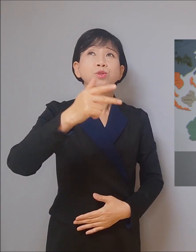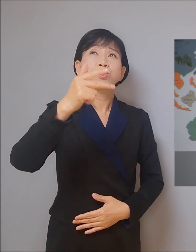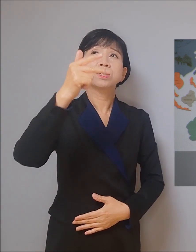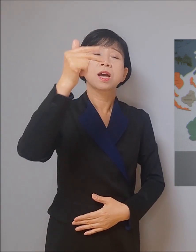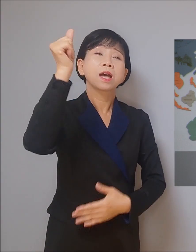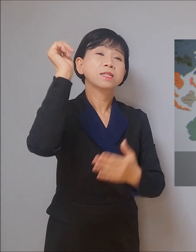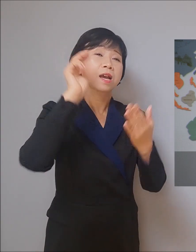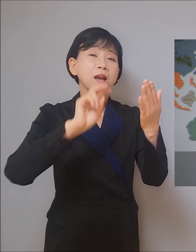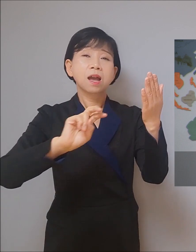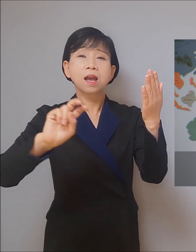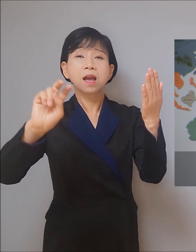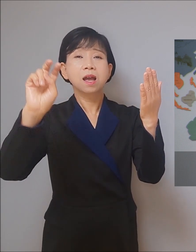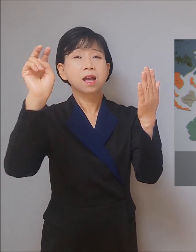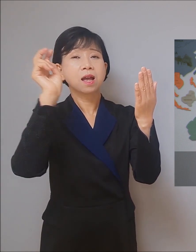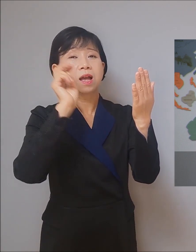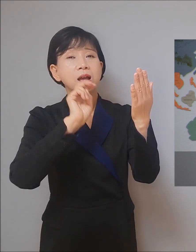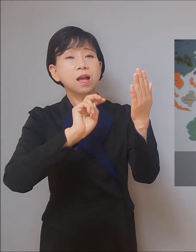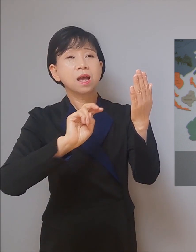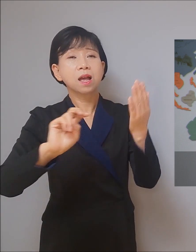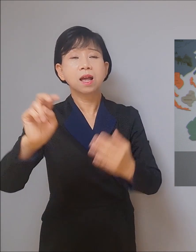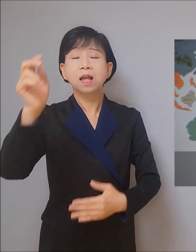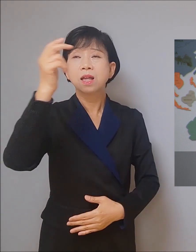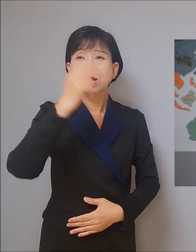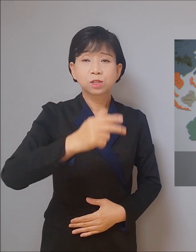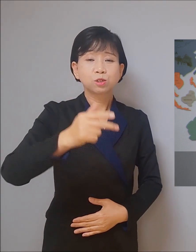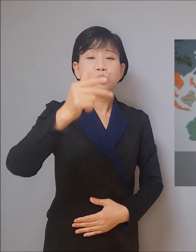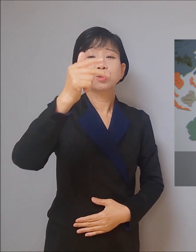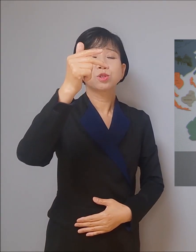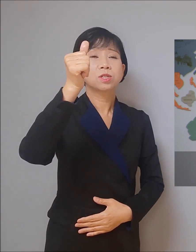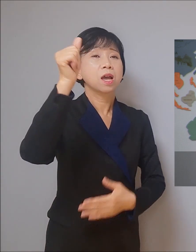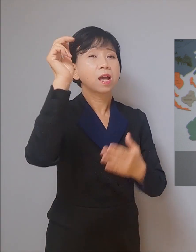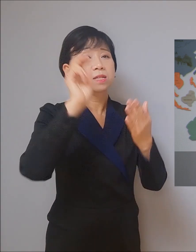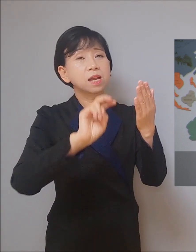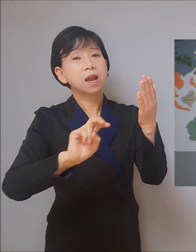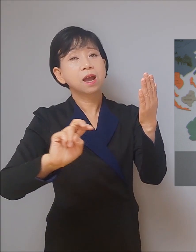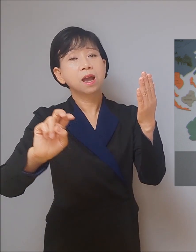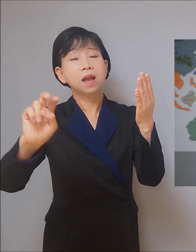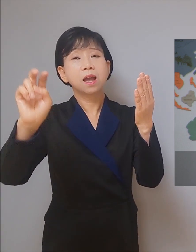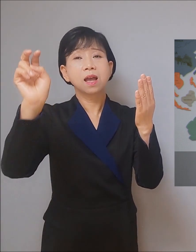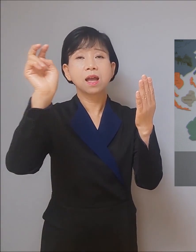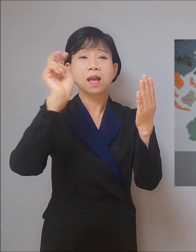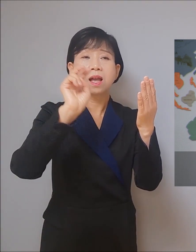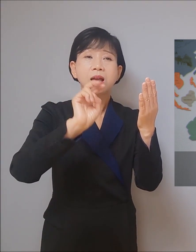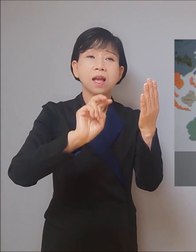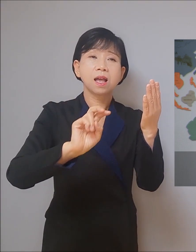주 찬양 주 찬양